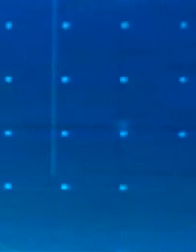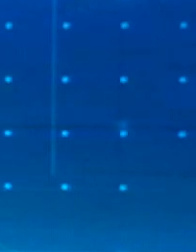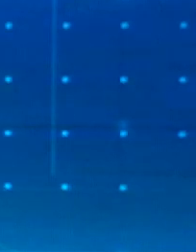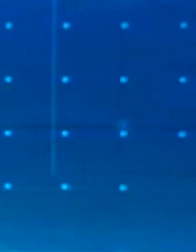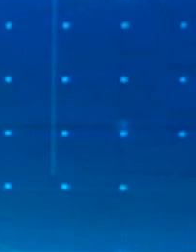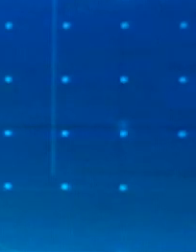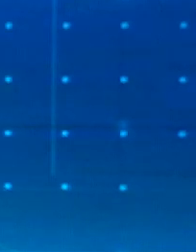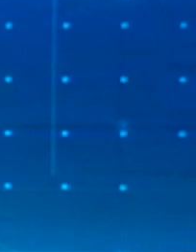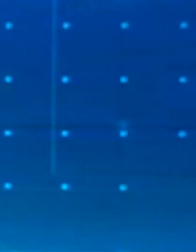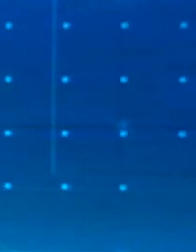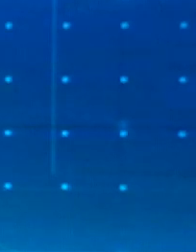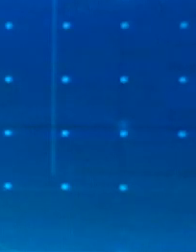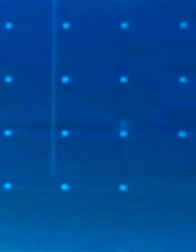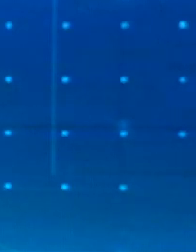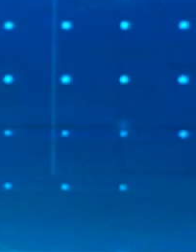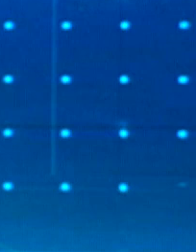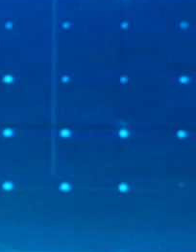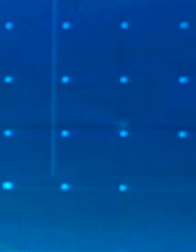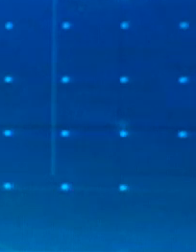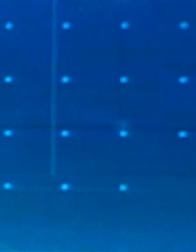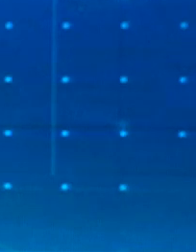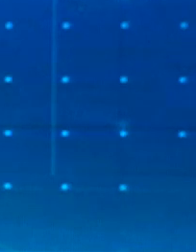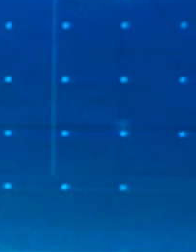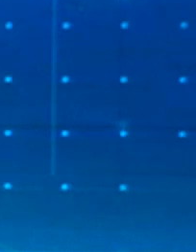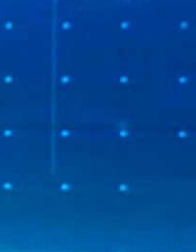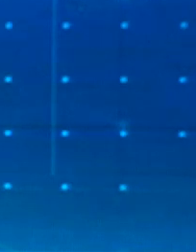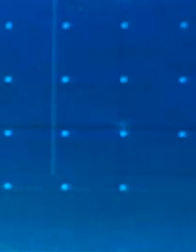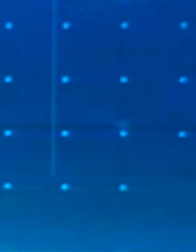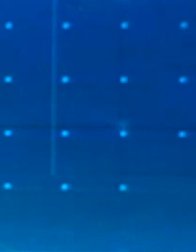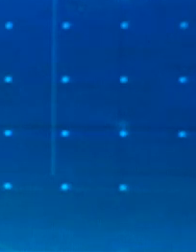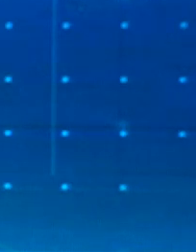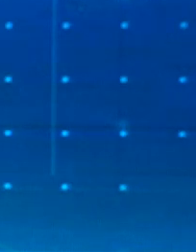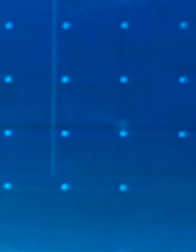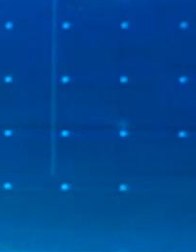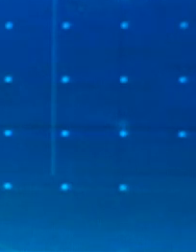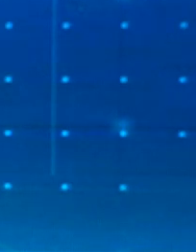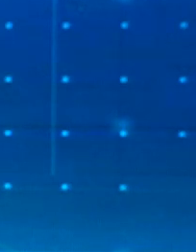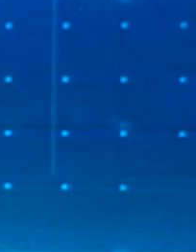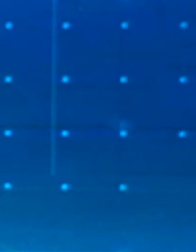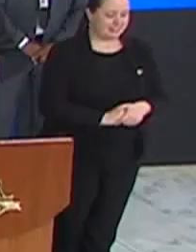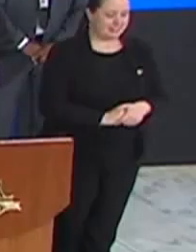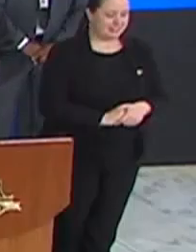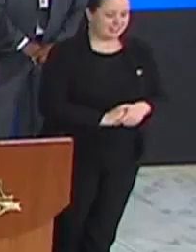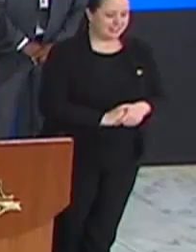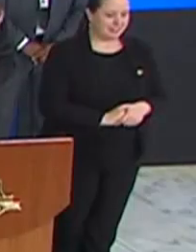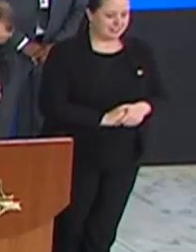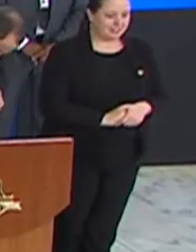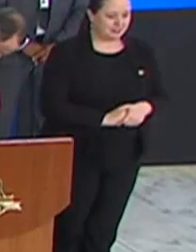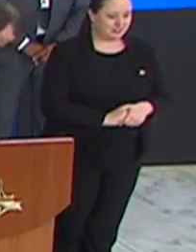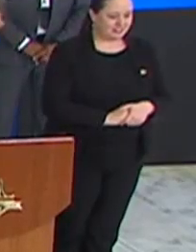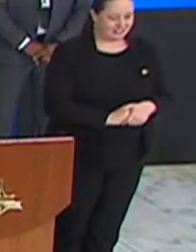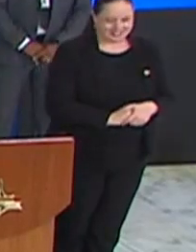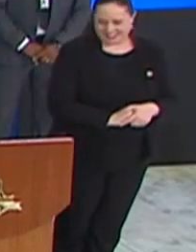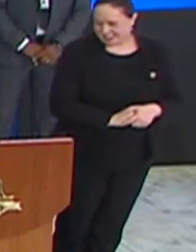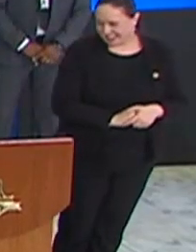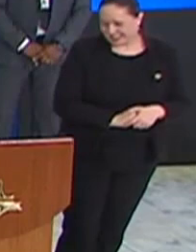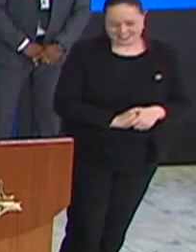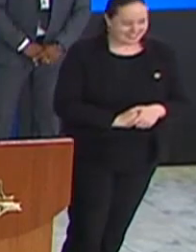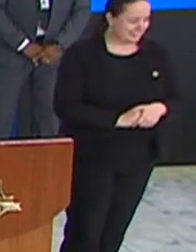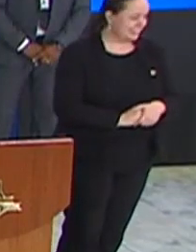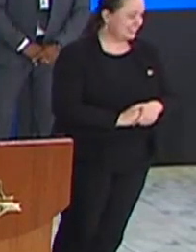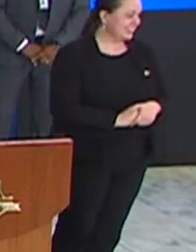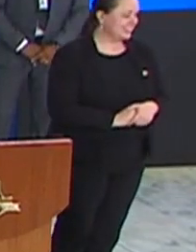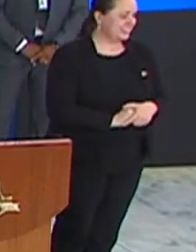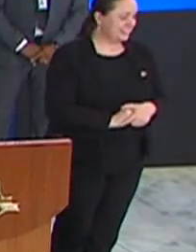E hoje, a primeira-dama, Michele Bolsonaro, também foi diagnosticada com a doença. Acompanhada pela equipe